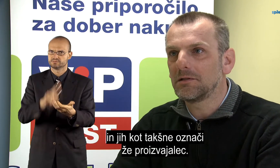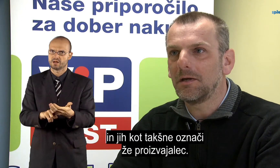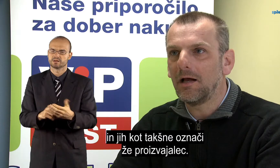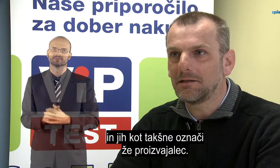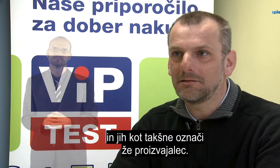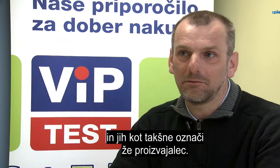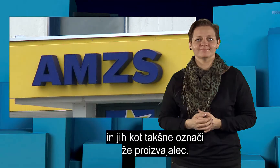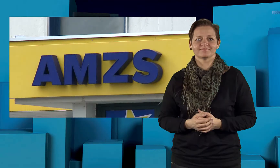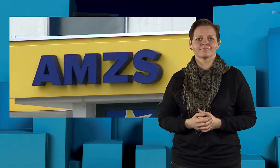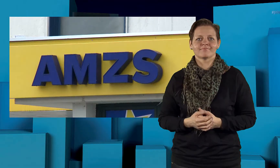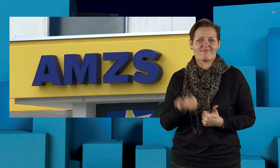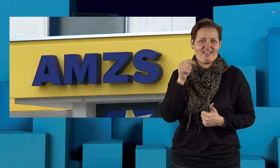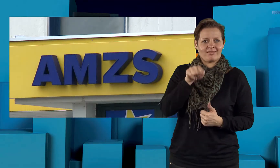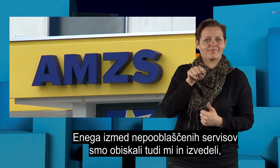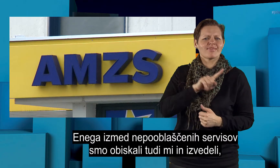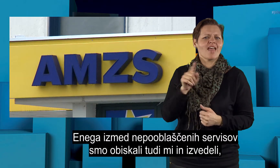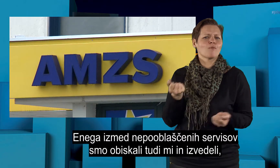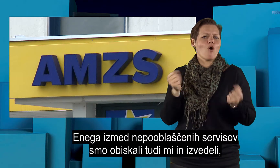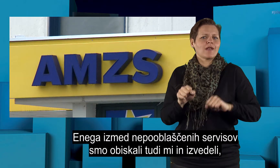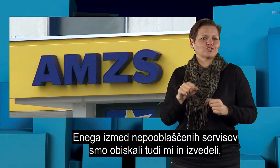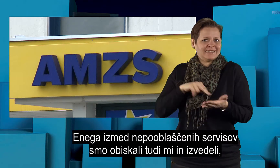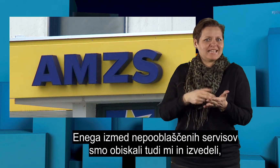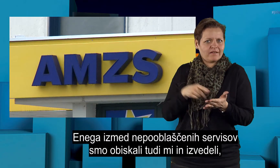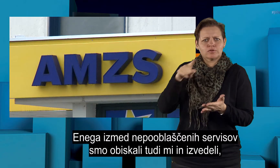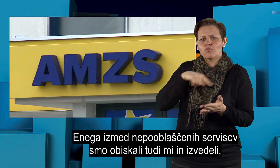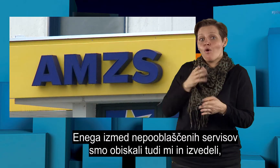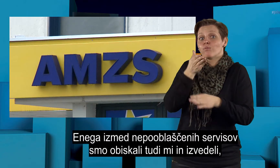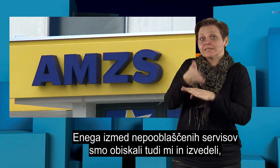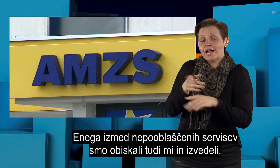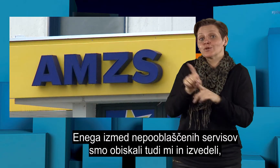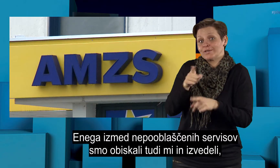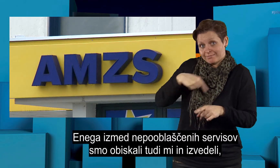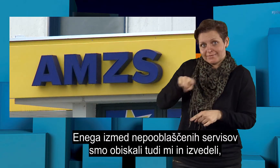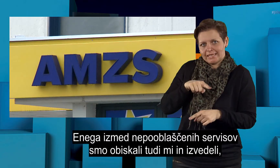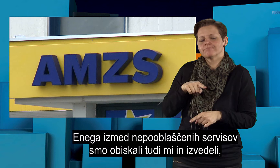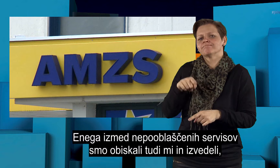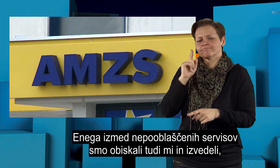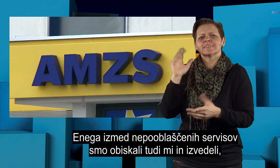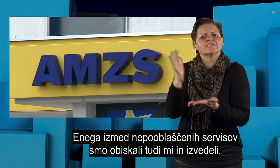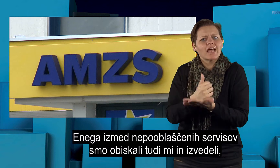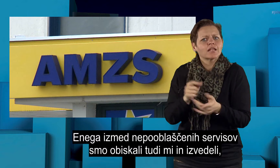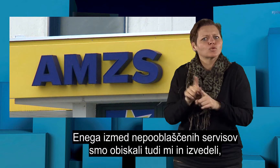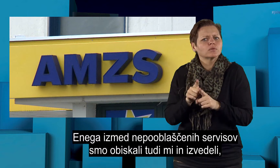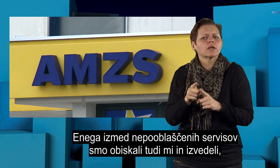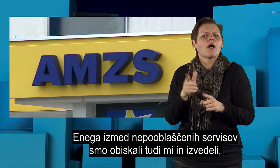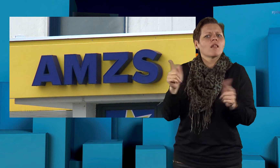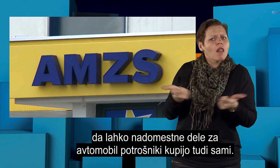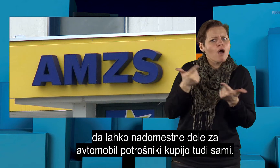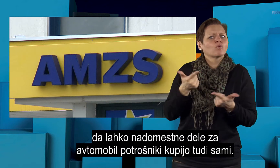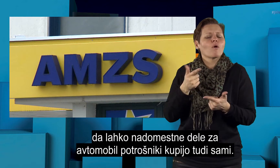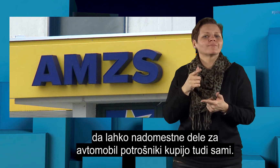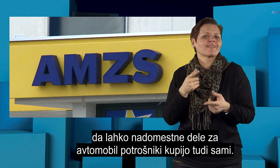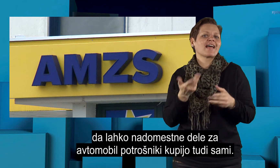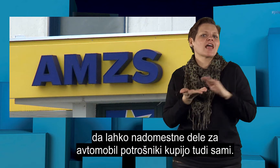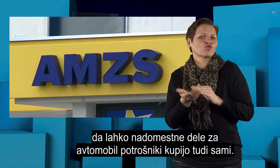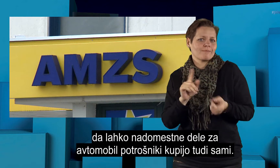že proizvajalec. Enega izmed nepooblaščenih servisov smo obiskali tudi mi in izvedeli, da